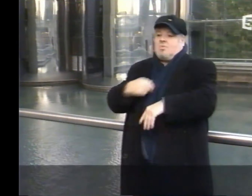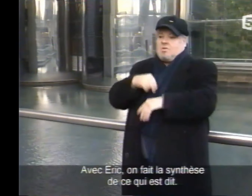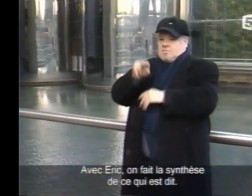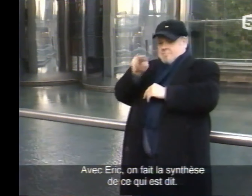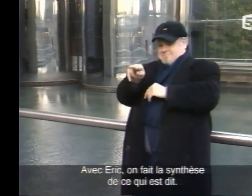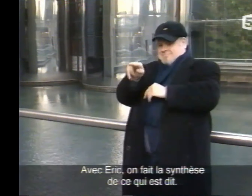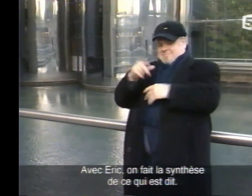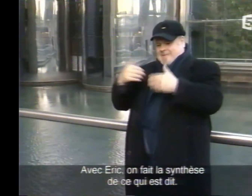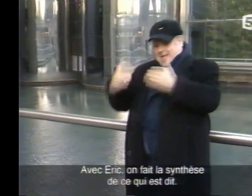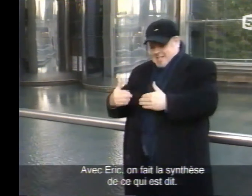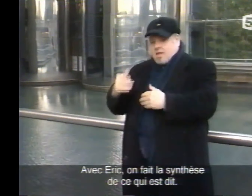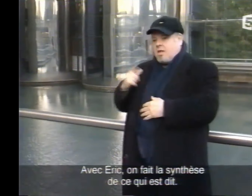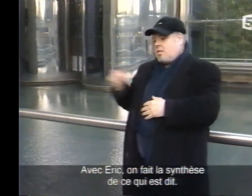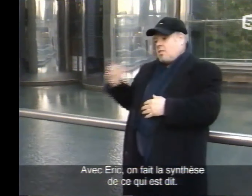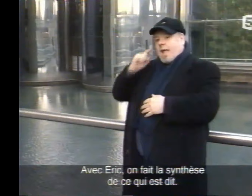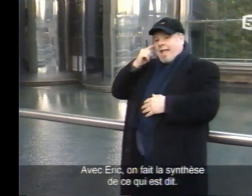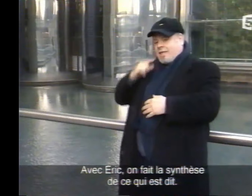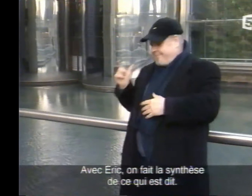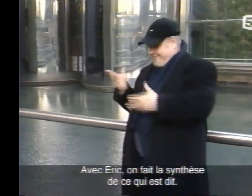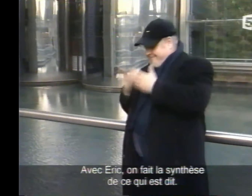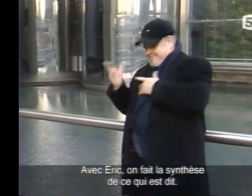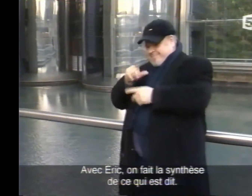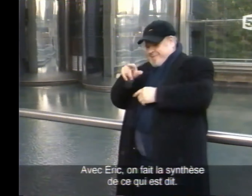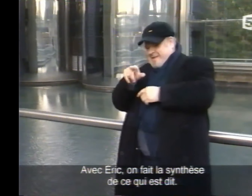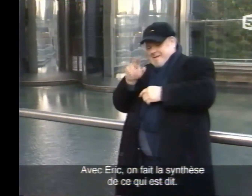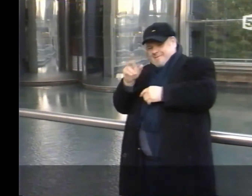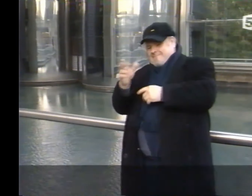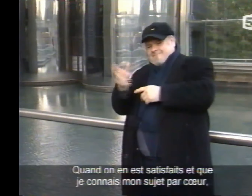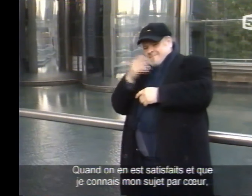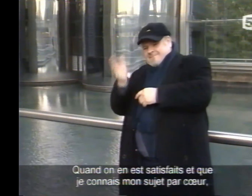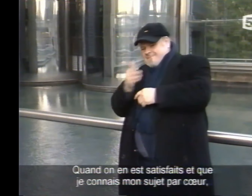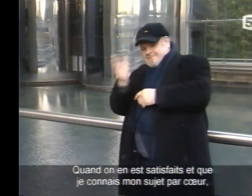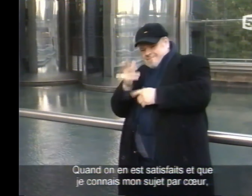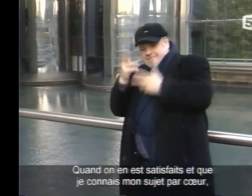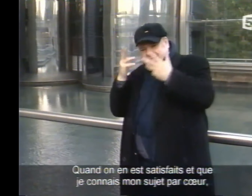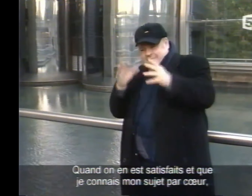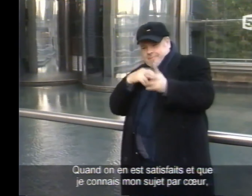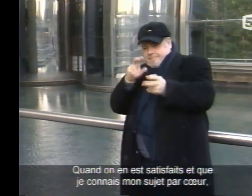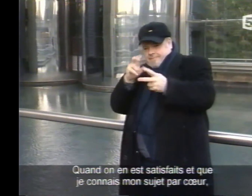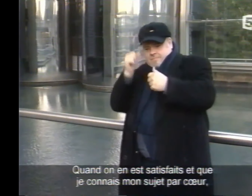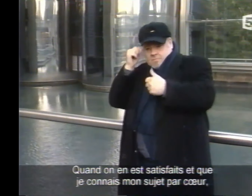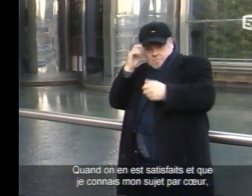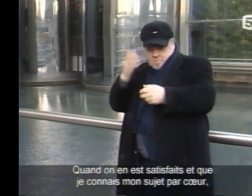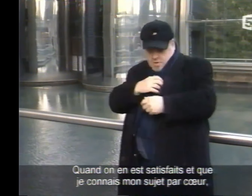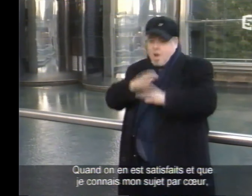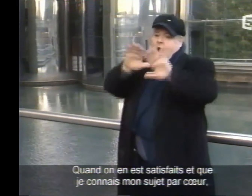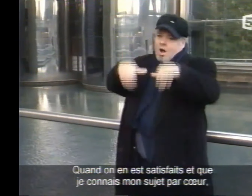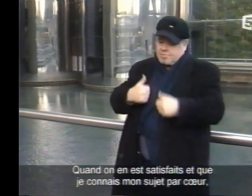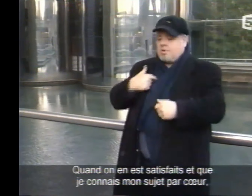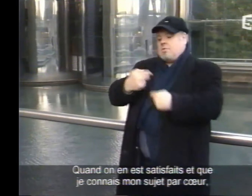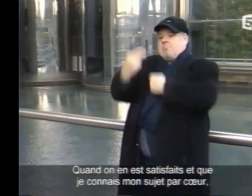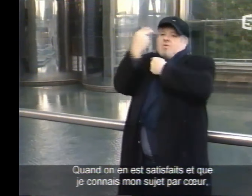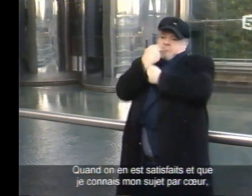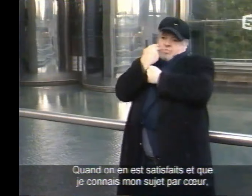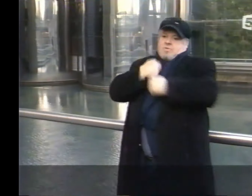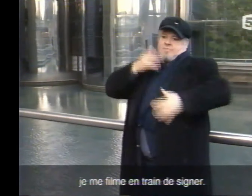avec Eric, on fait la synthèse de ce qui est dit. Quand on est satisfait du résultat et que je connais mon sujet par cœur, je me